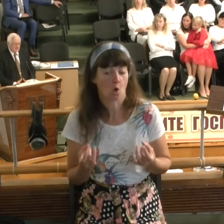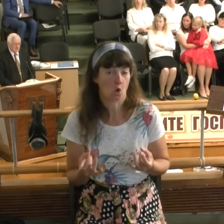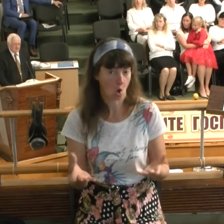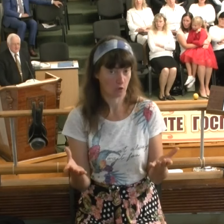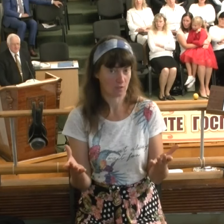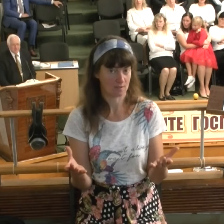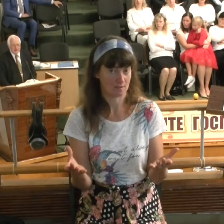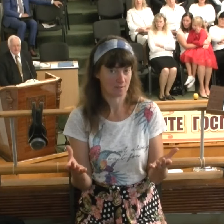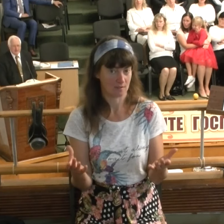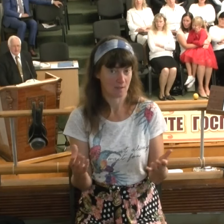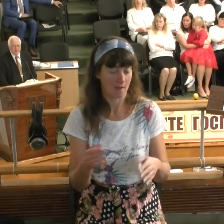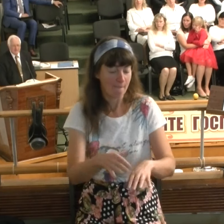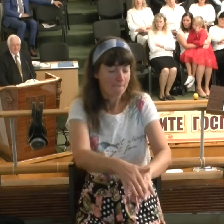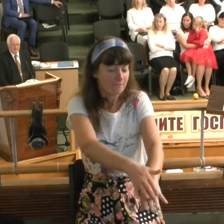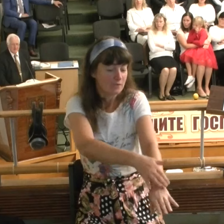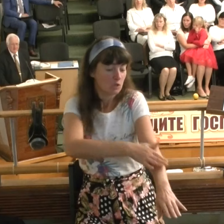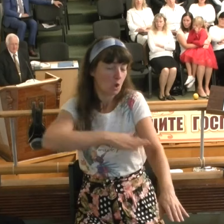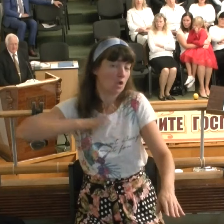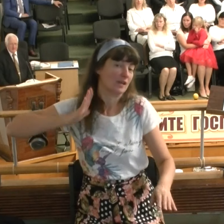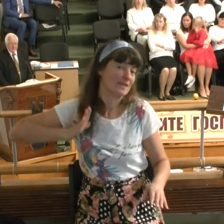кротость, долготерпение,